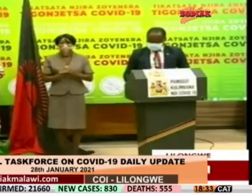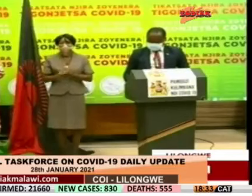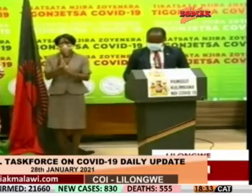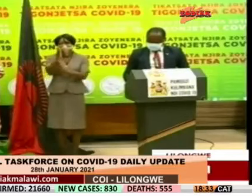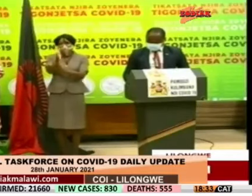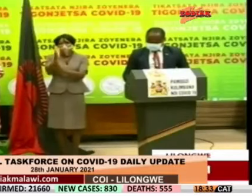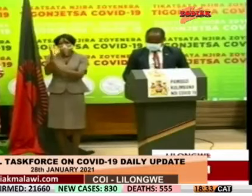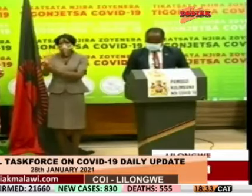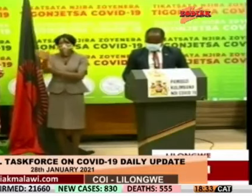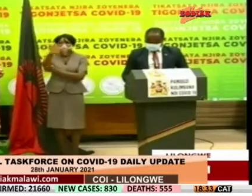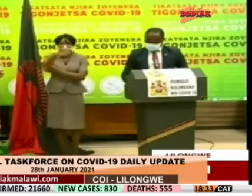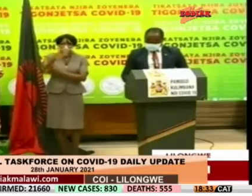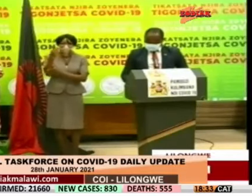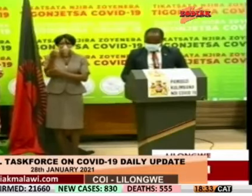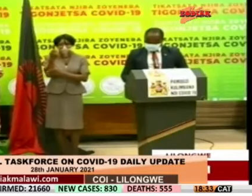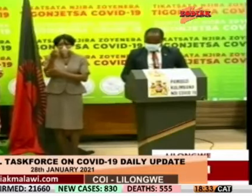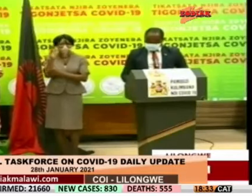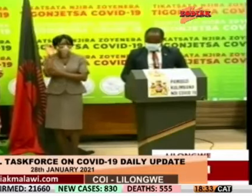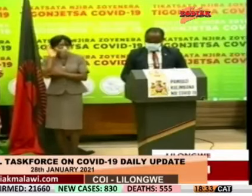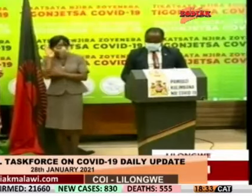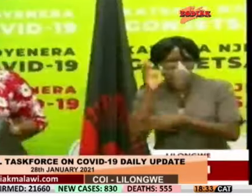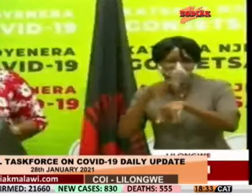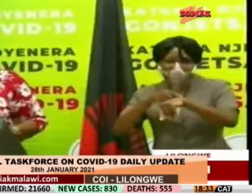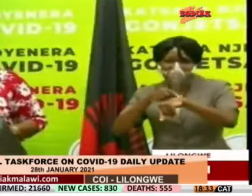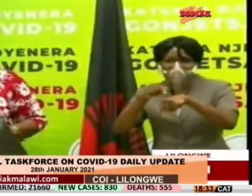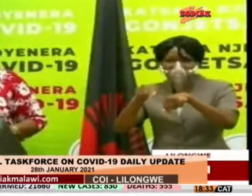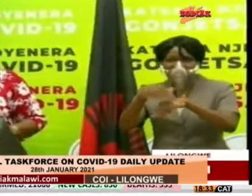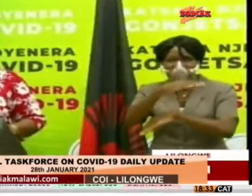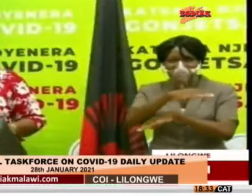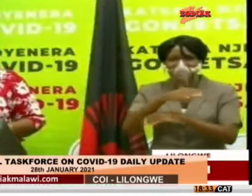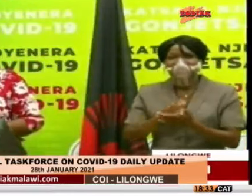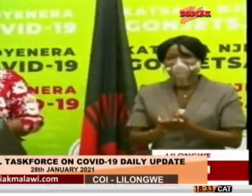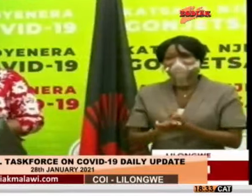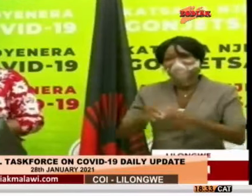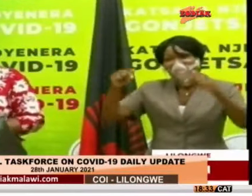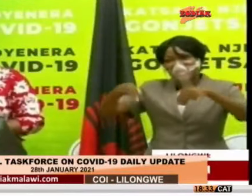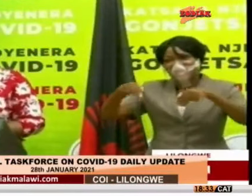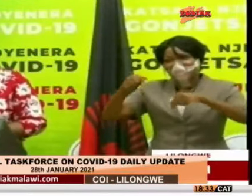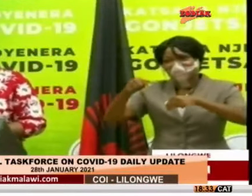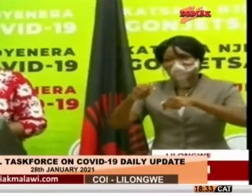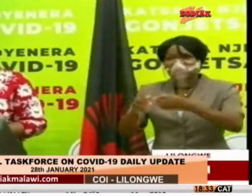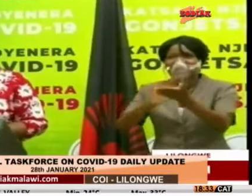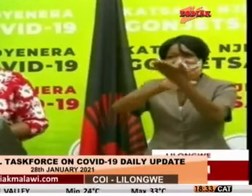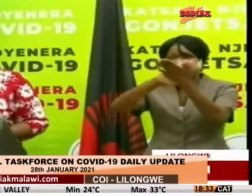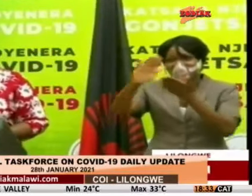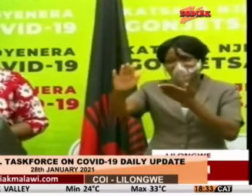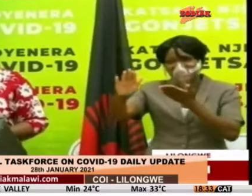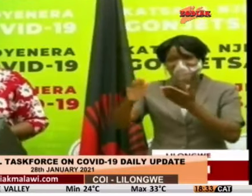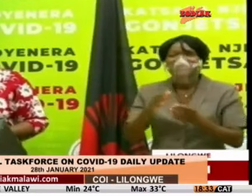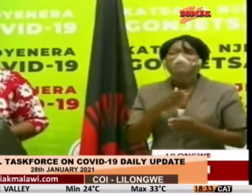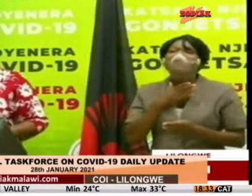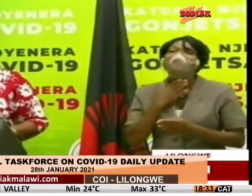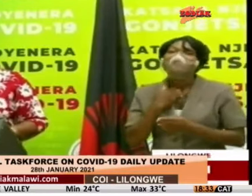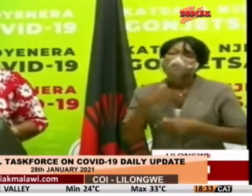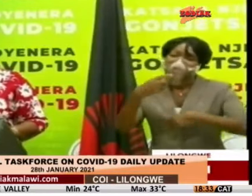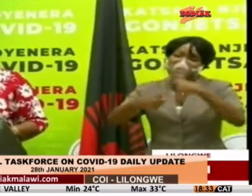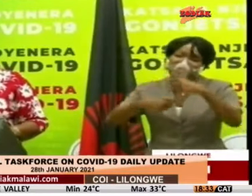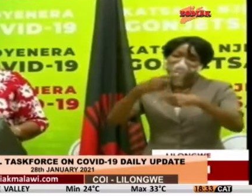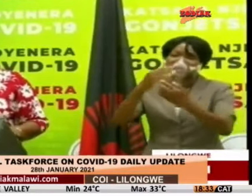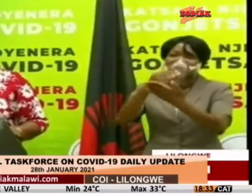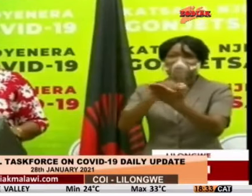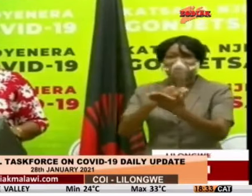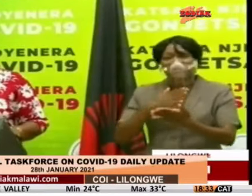madzulo ano lero lachinayi. Tabweraso pano kupitiriza programu yathu mujana